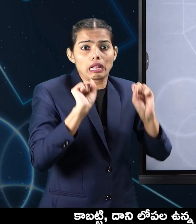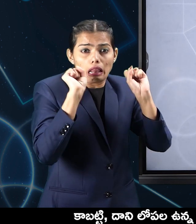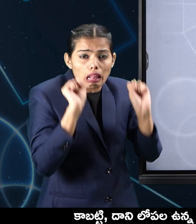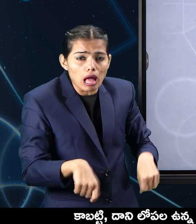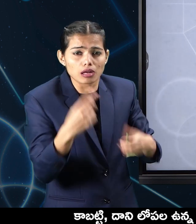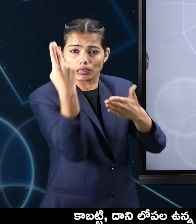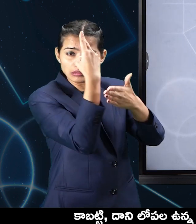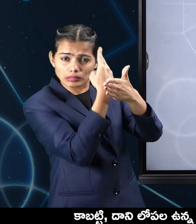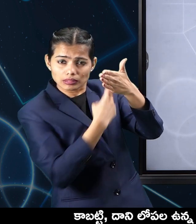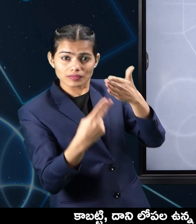చేయబడదు.